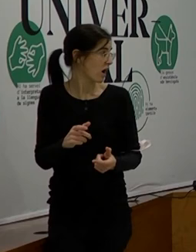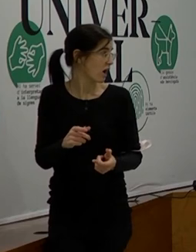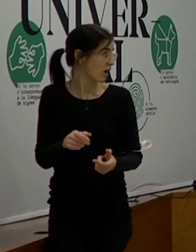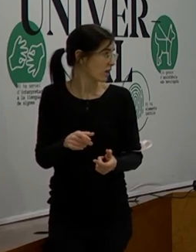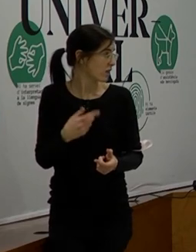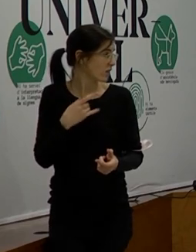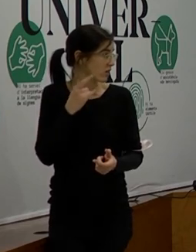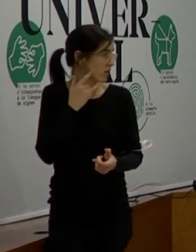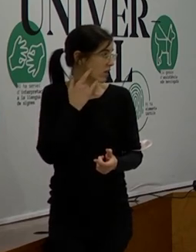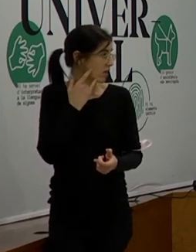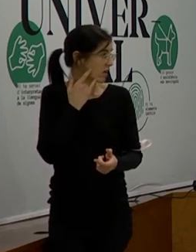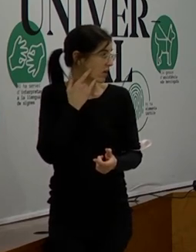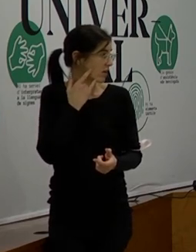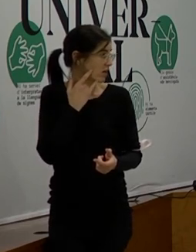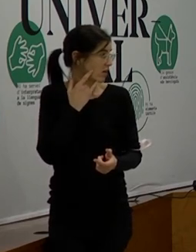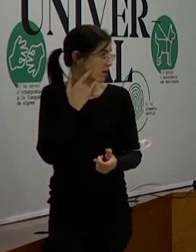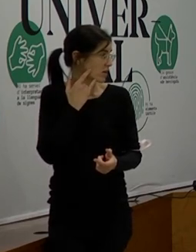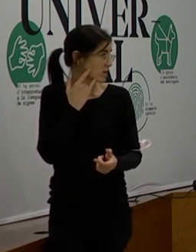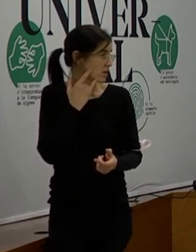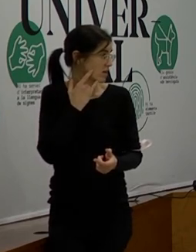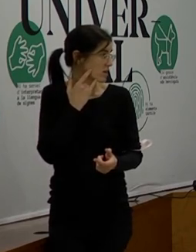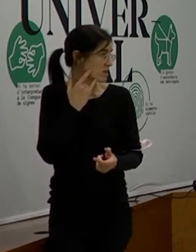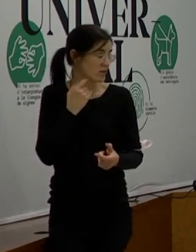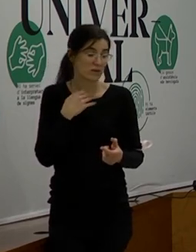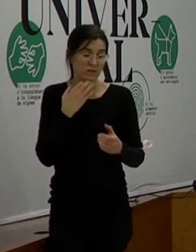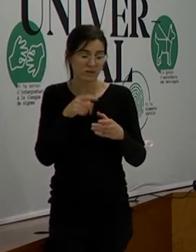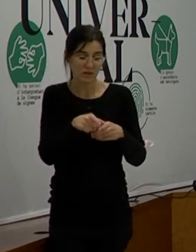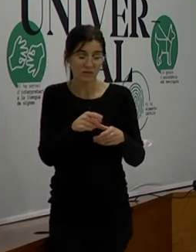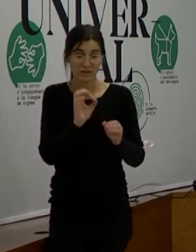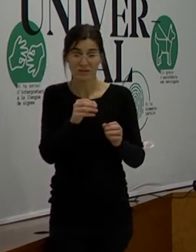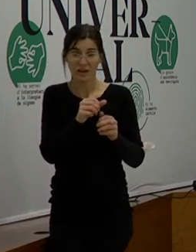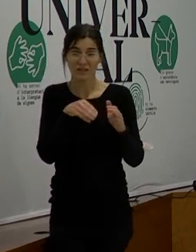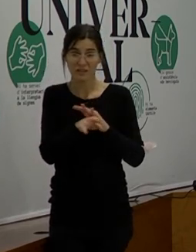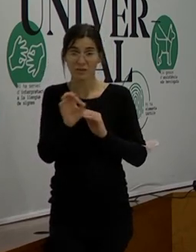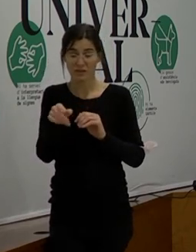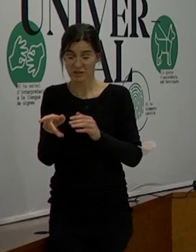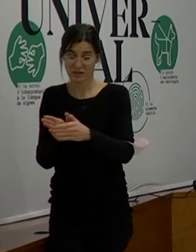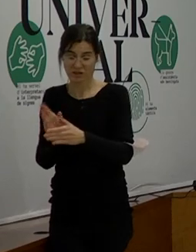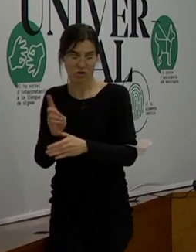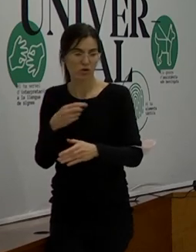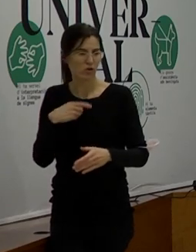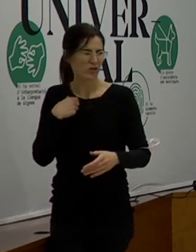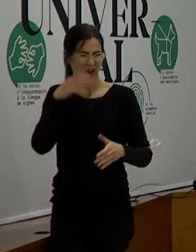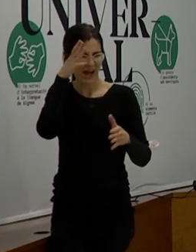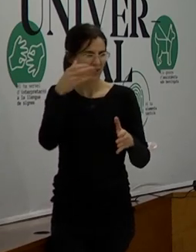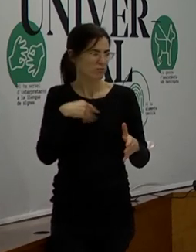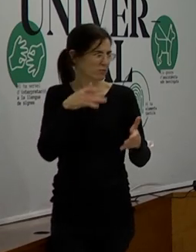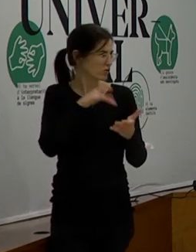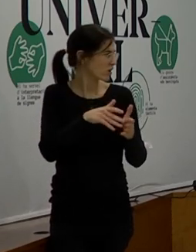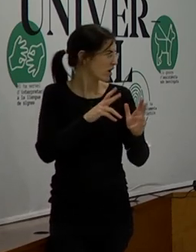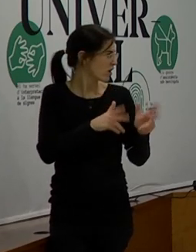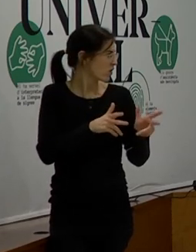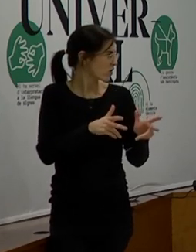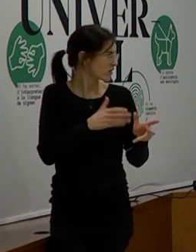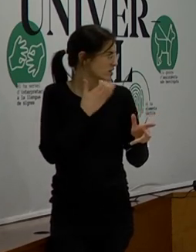Entonces el váter, en vez de estar así, lo haces así, es accesible y así no. O sí, estic fart. Que la bajada que lleva la toque, el váter está así, está por si lo giras, ahora